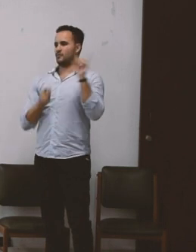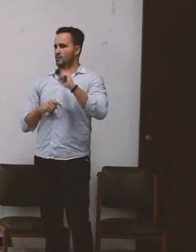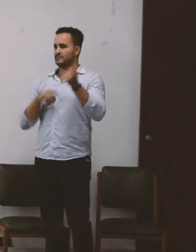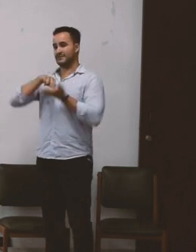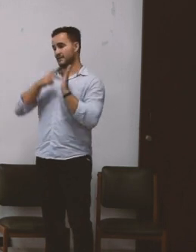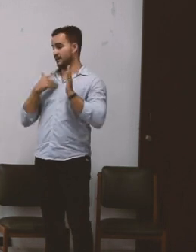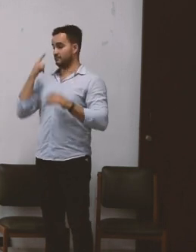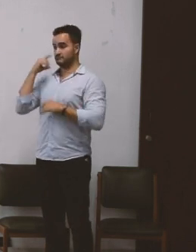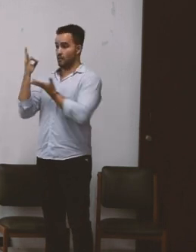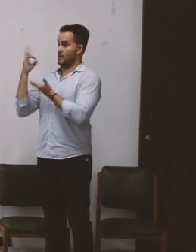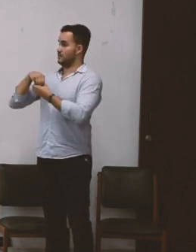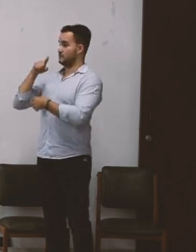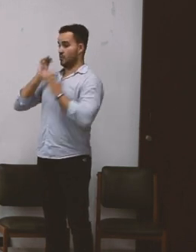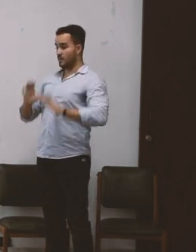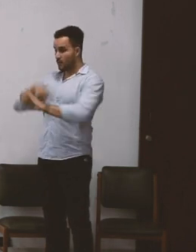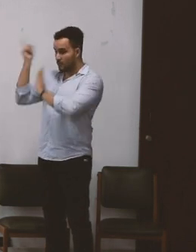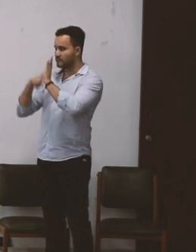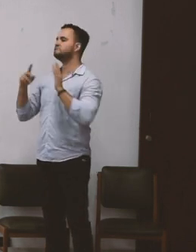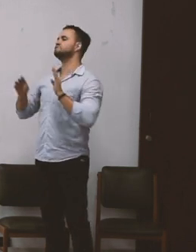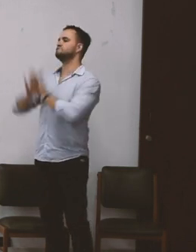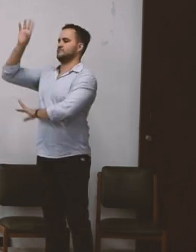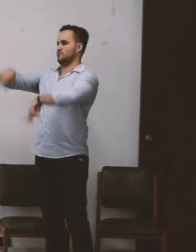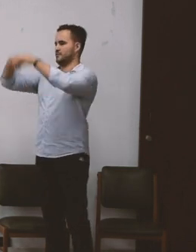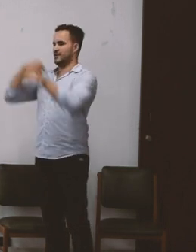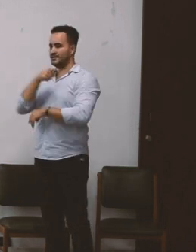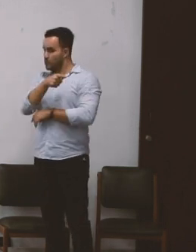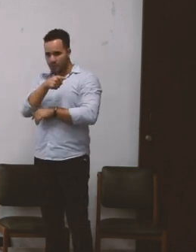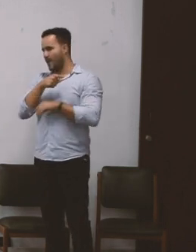y requisito necesario para el progreso de la sociedad,